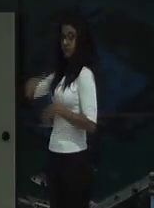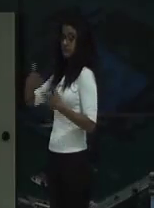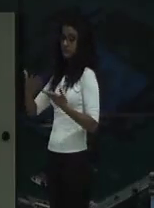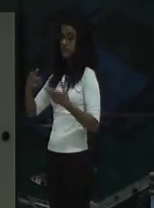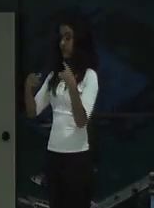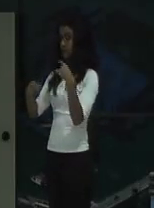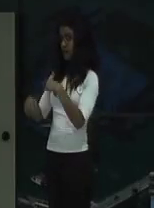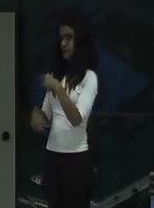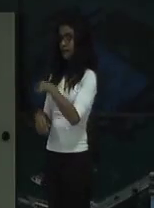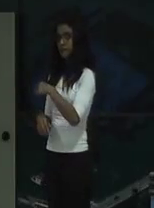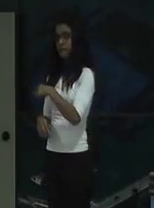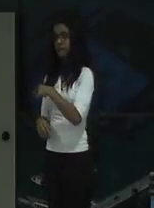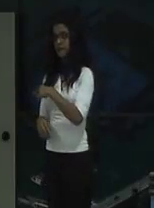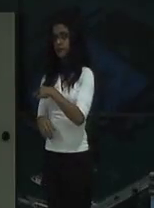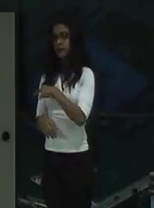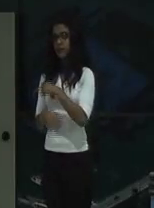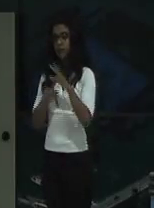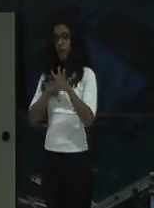ela